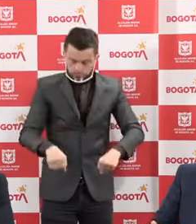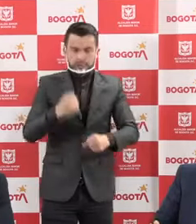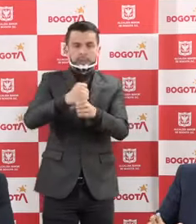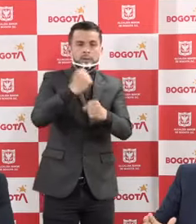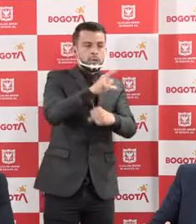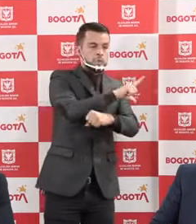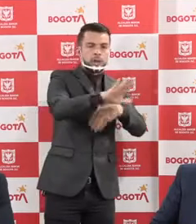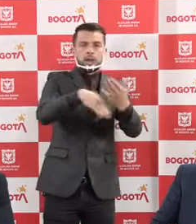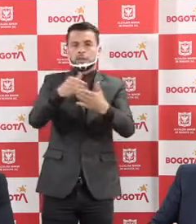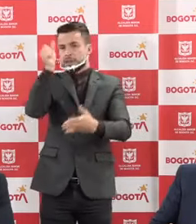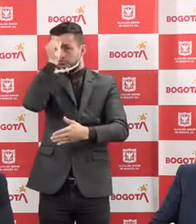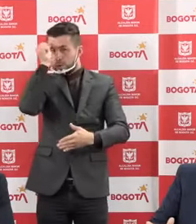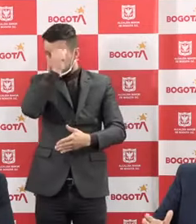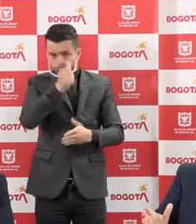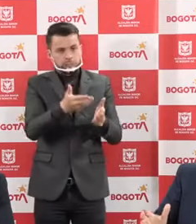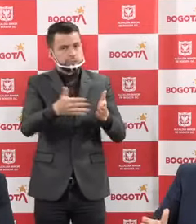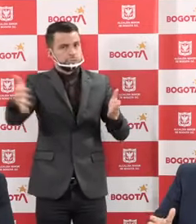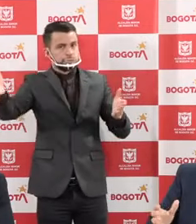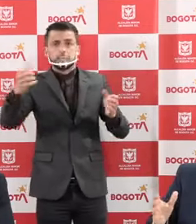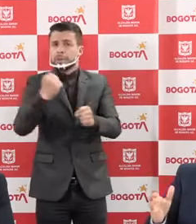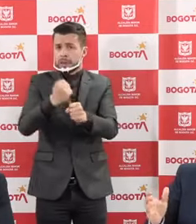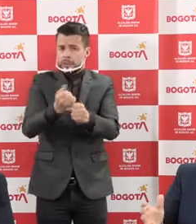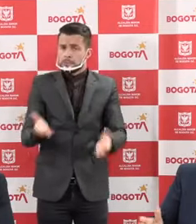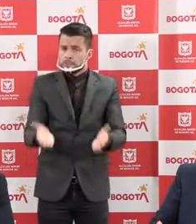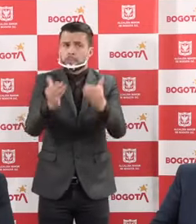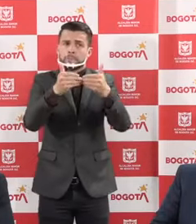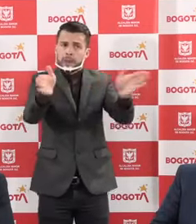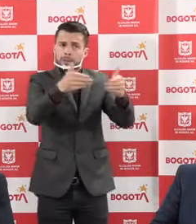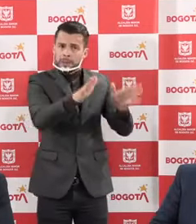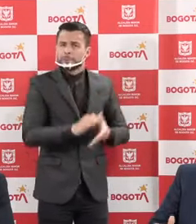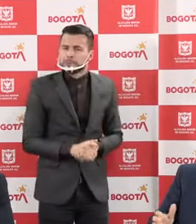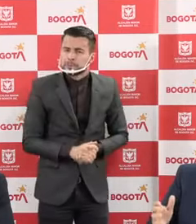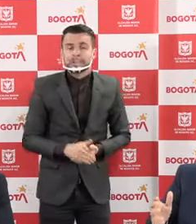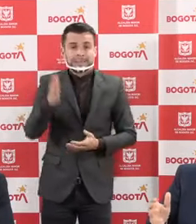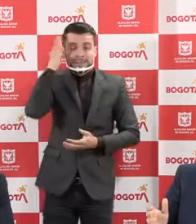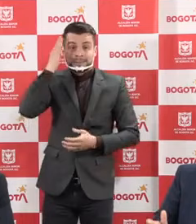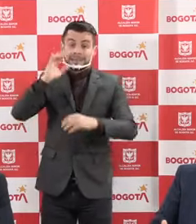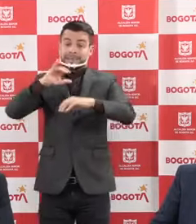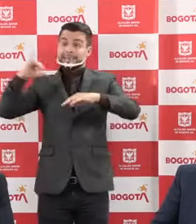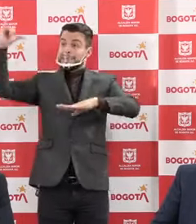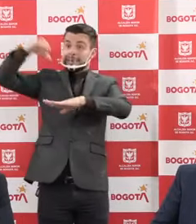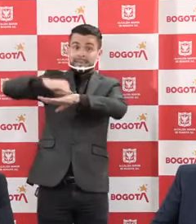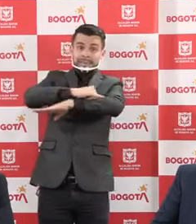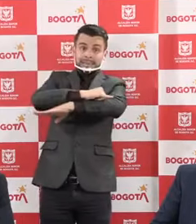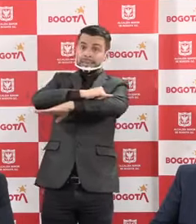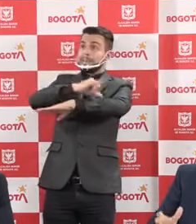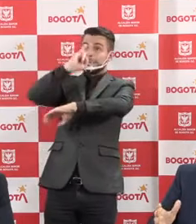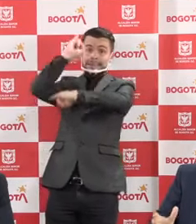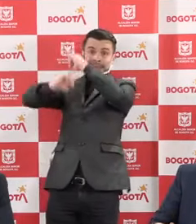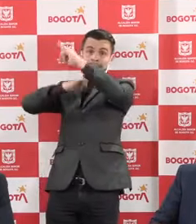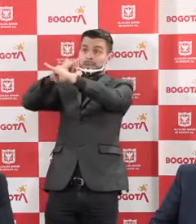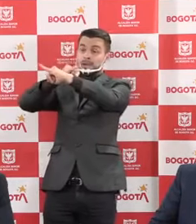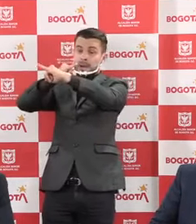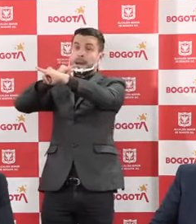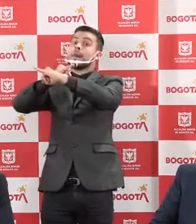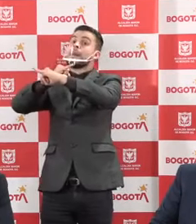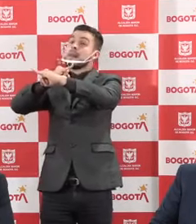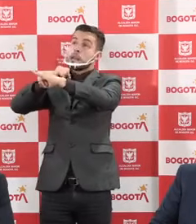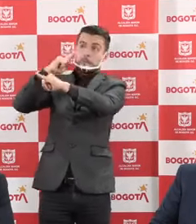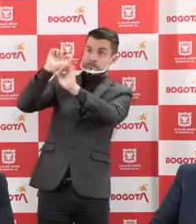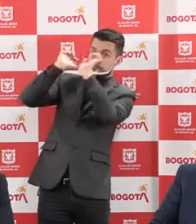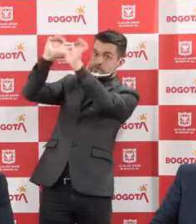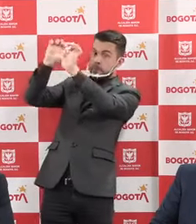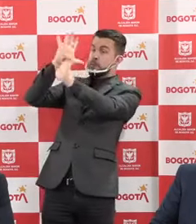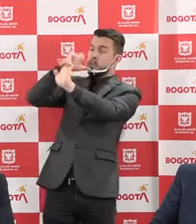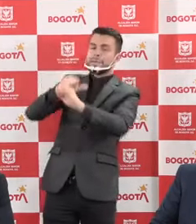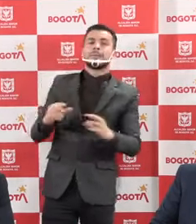pedido biológico lo que ha establecido es que debido a la falta de vuelos internacionales y las restricciones de los vuelos nacionales pues van a tener un aforo máximo